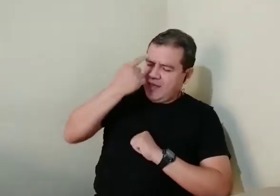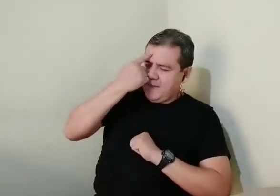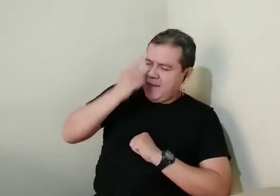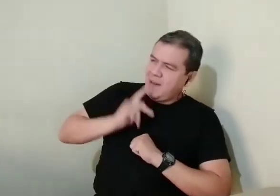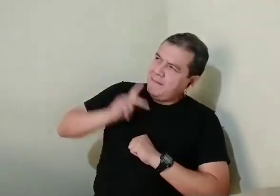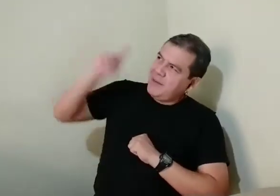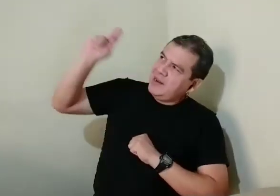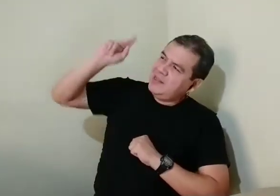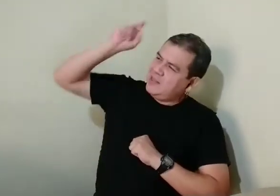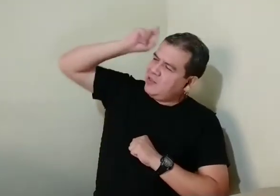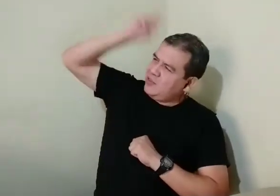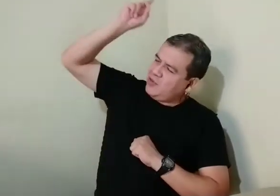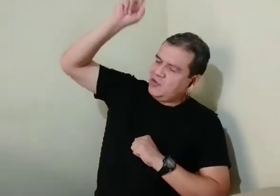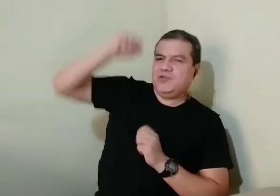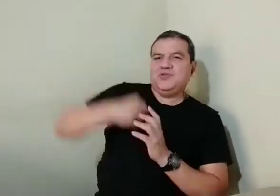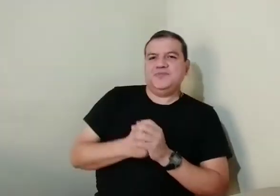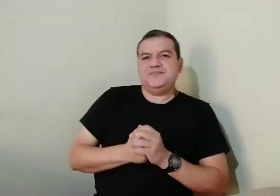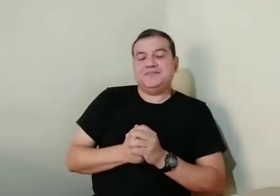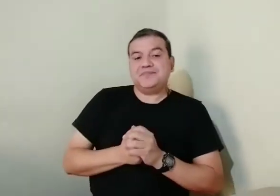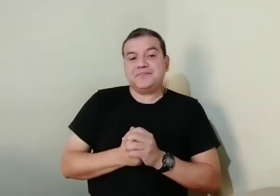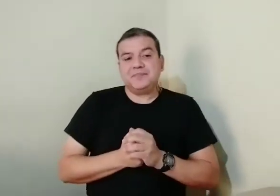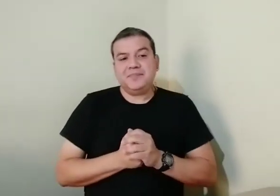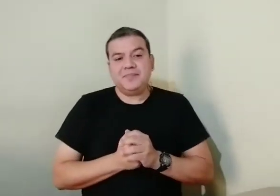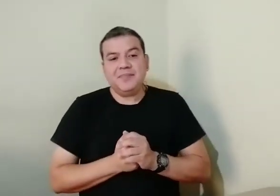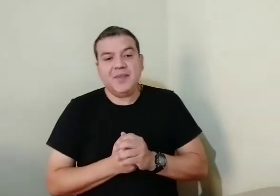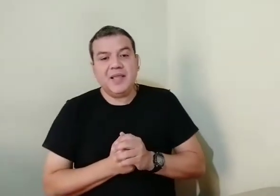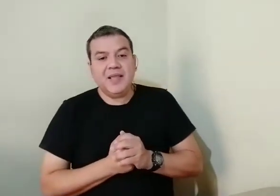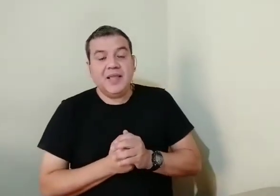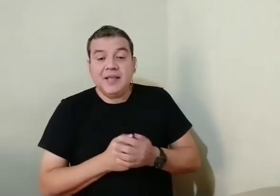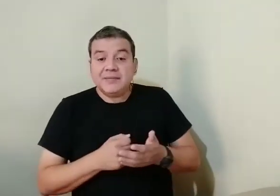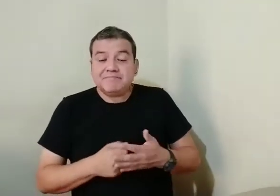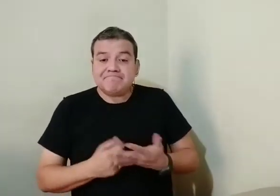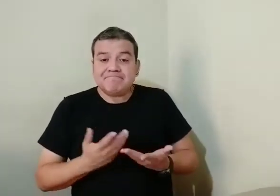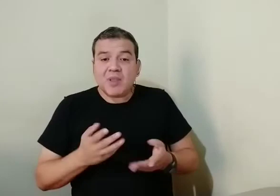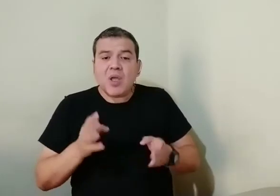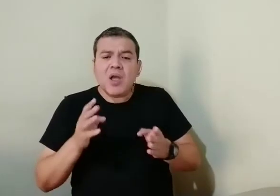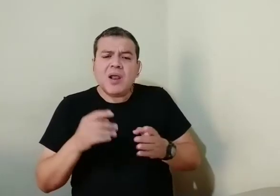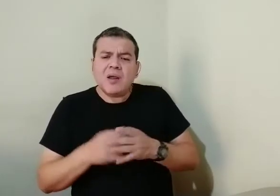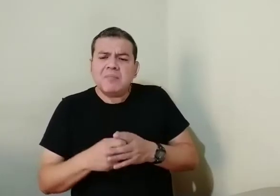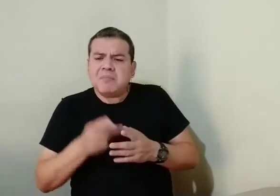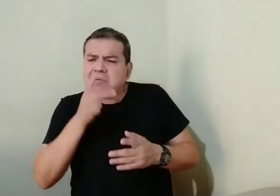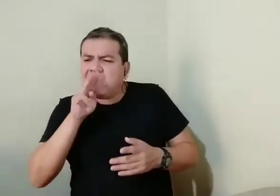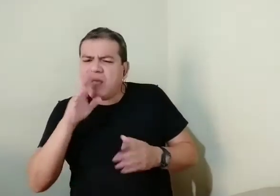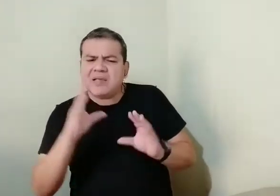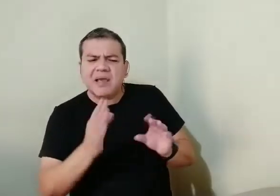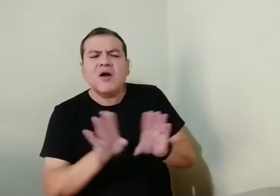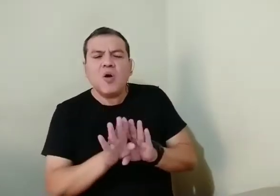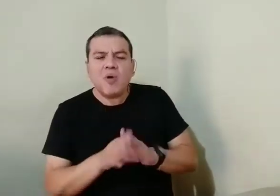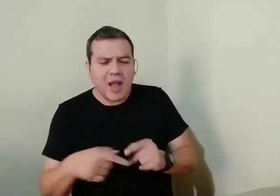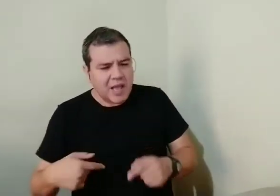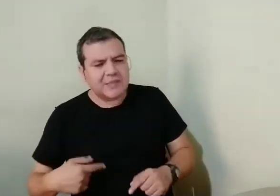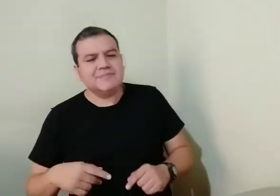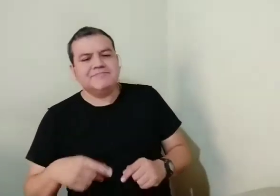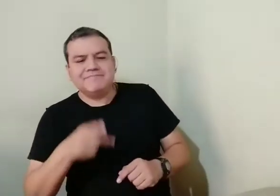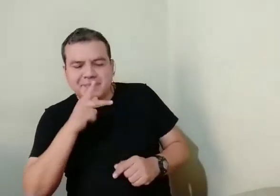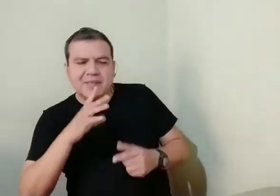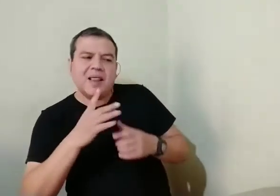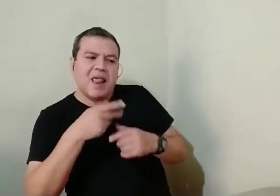orales, pero el joven también aprendía a leer los escritos hebreos y se